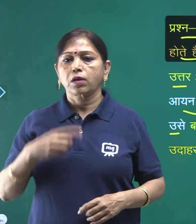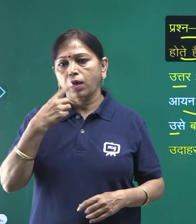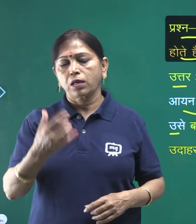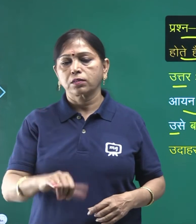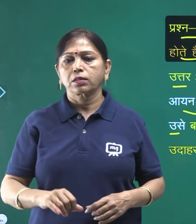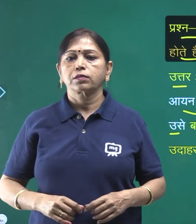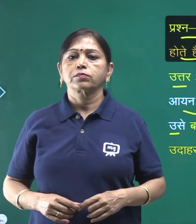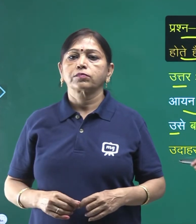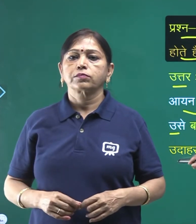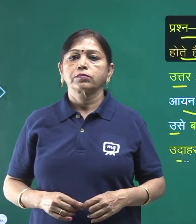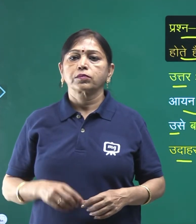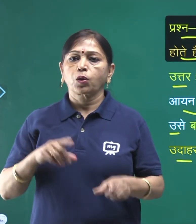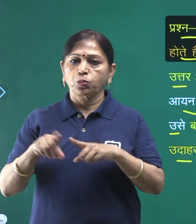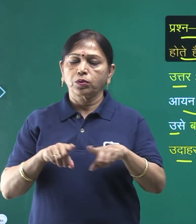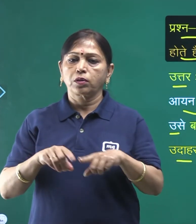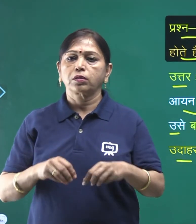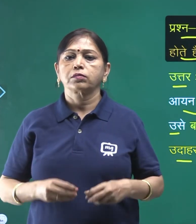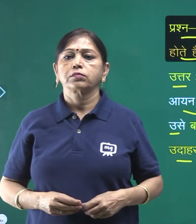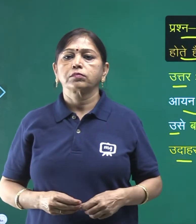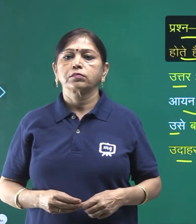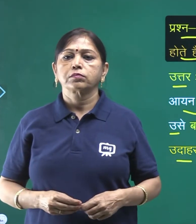कहते हैं। उदाहरण